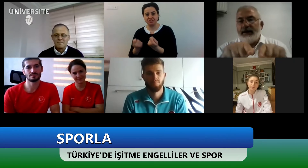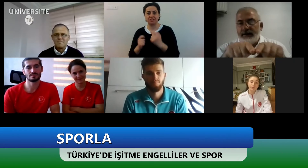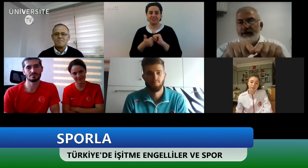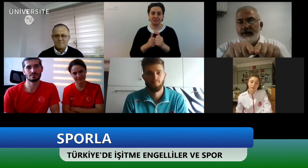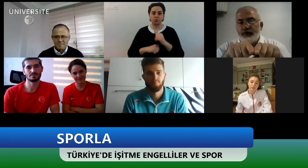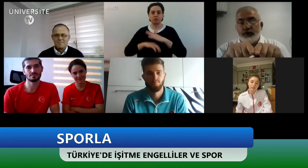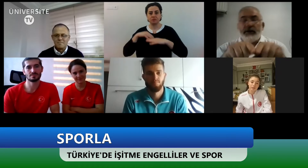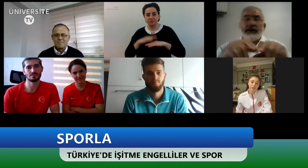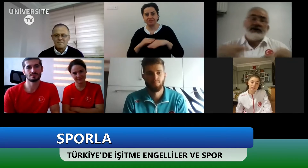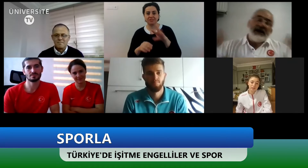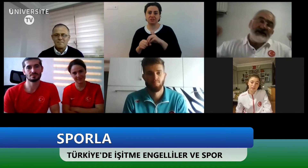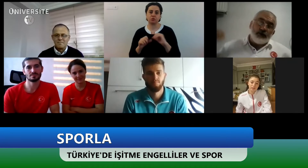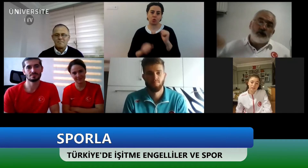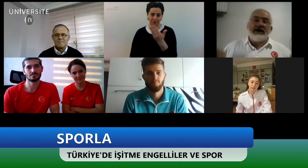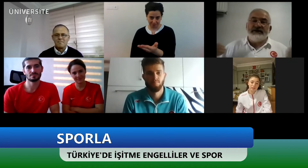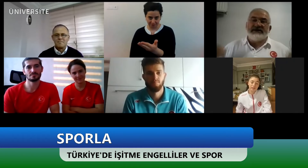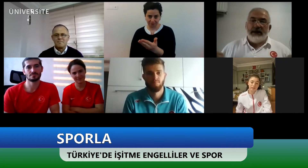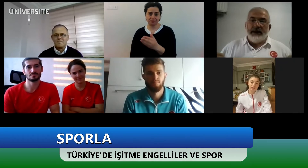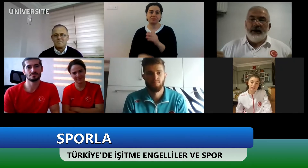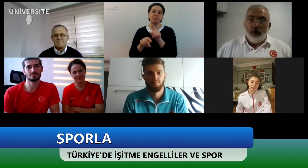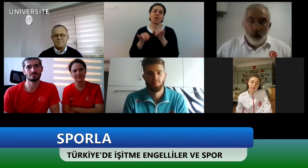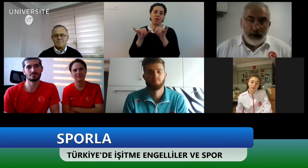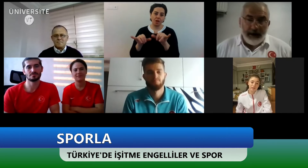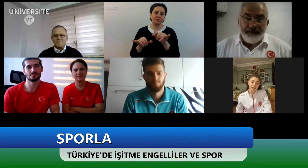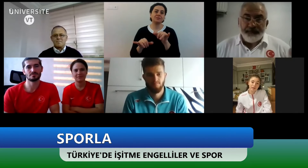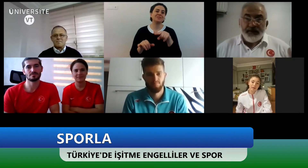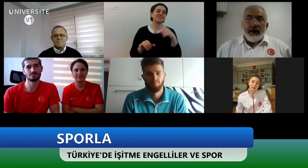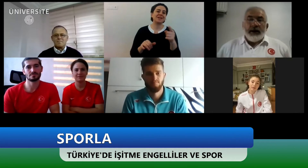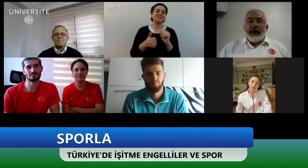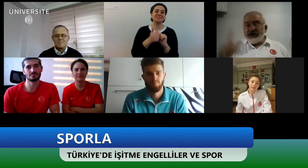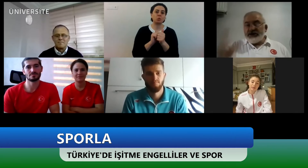mesela program aldık. Diğer sporcularımız da öyle.